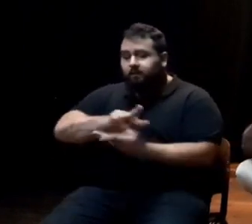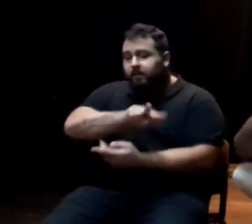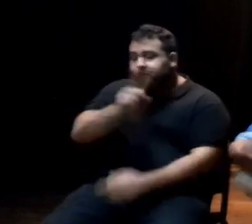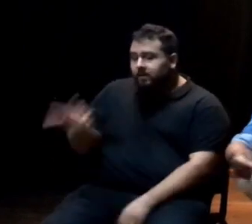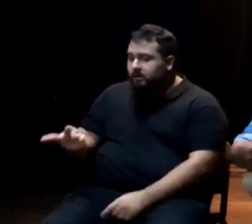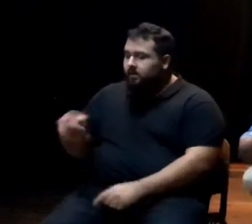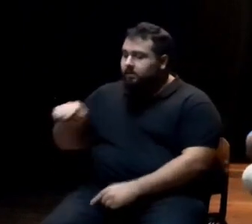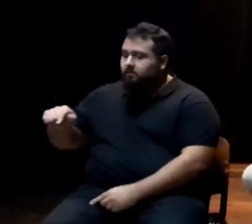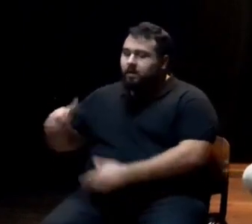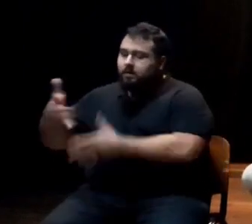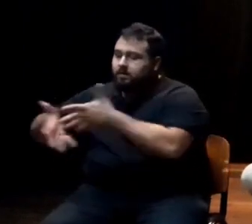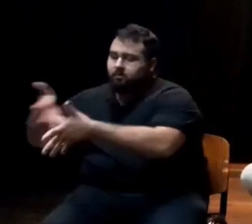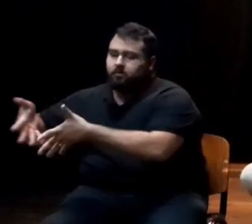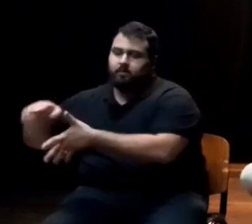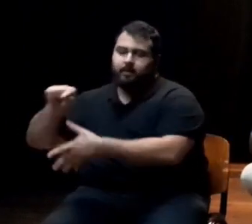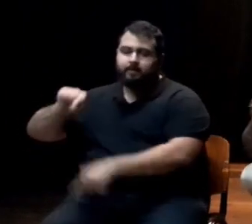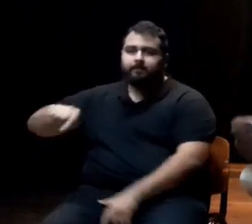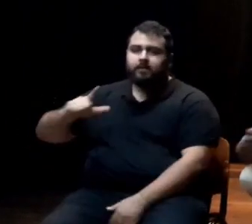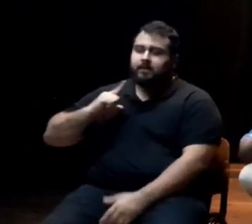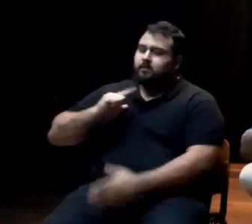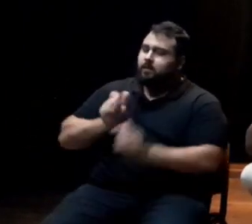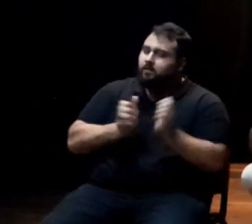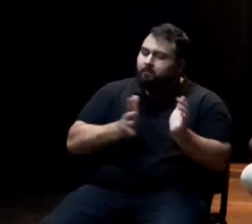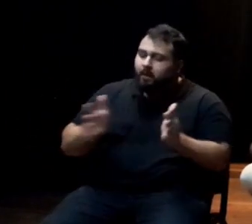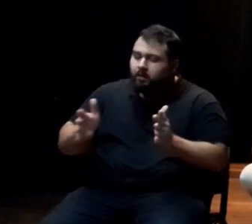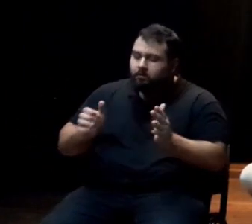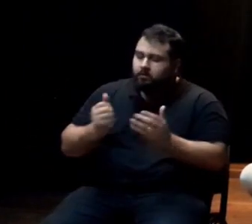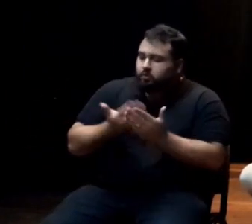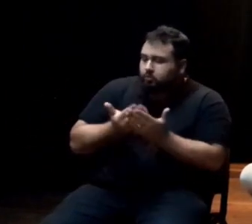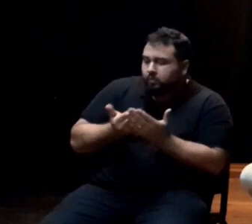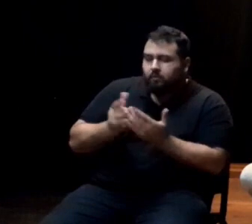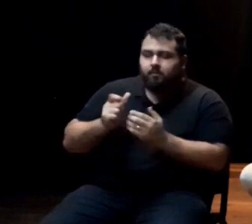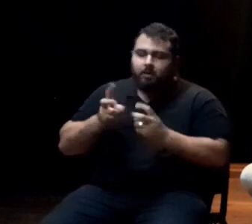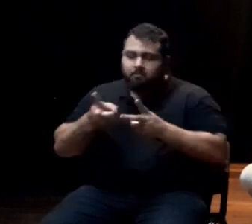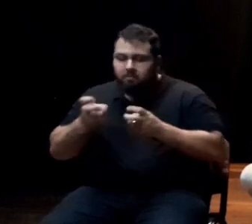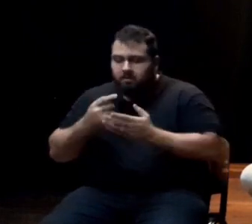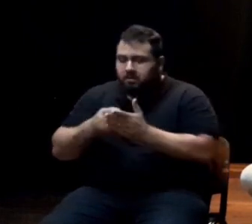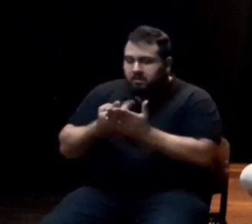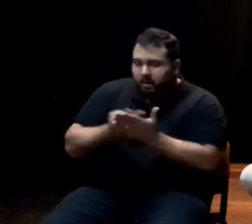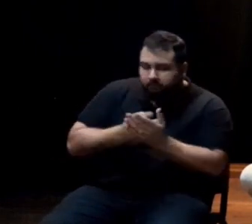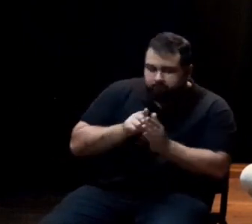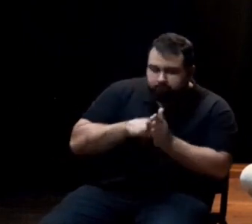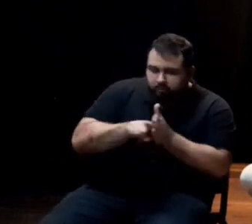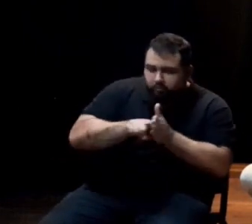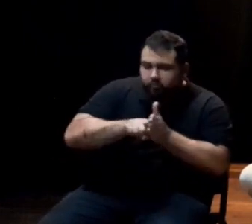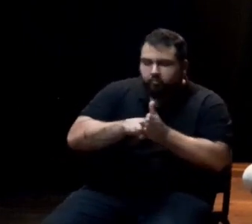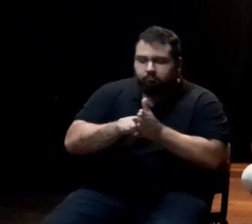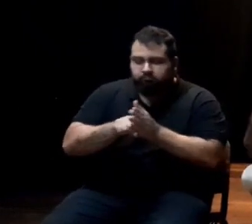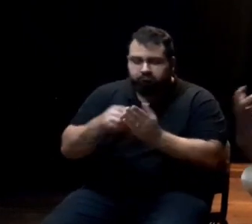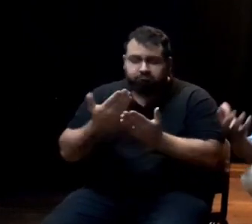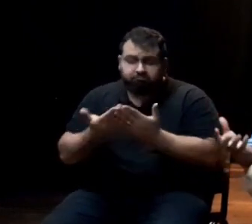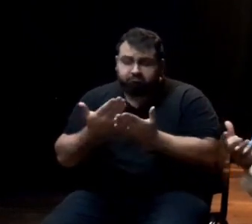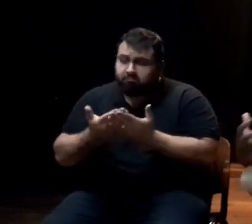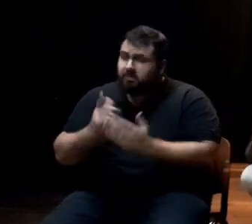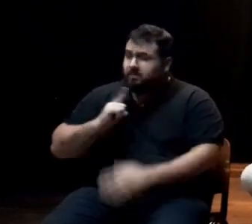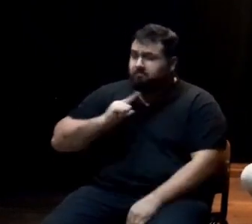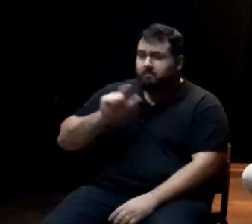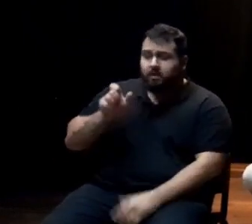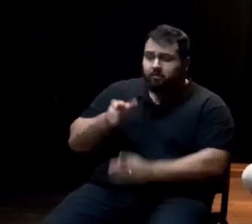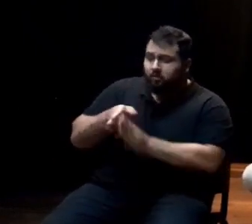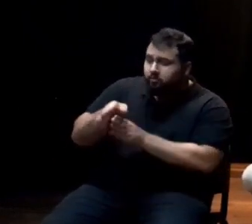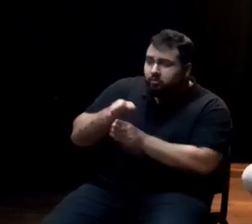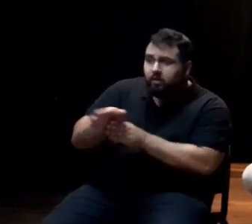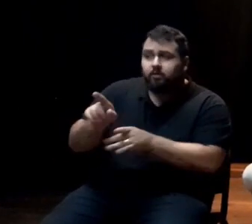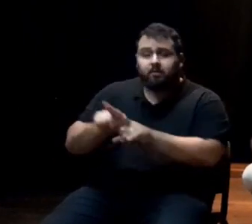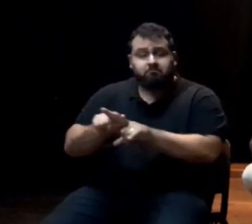ali de estudo, você vai poder parar, você vai poder pesquisar, você vai poder recorrer a uma consultoria. Alguém que, olha, eu